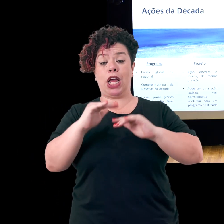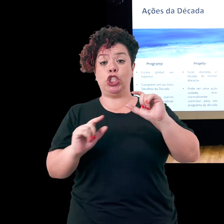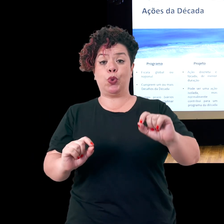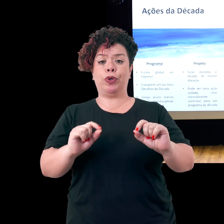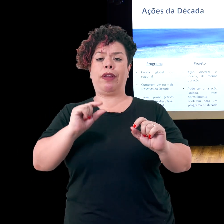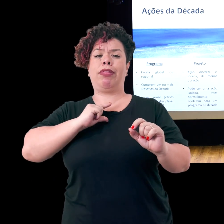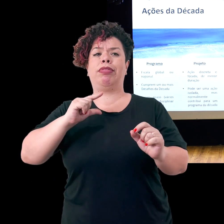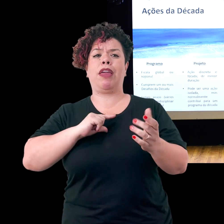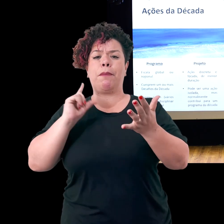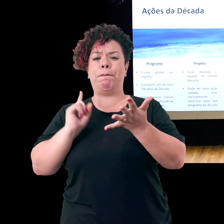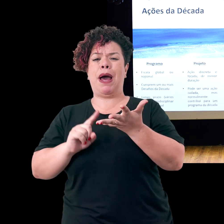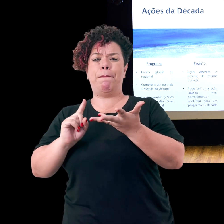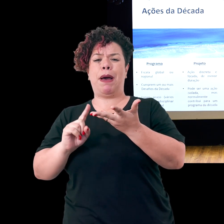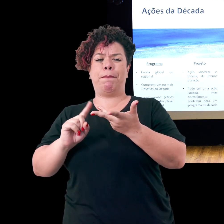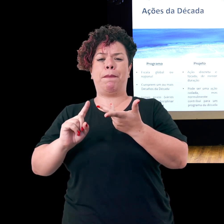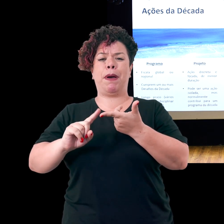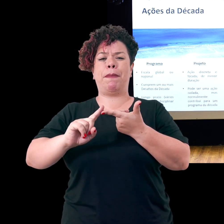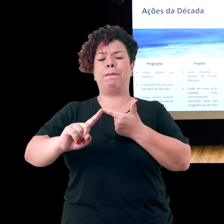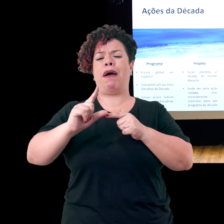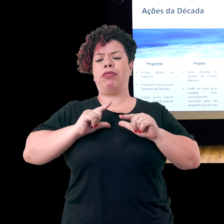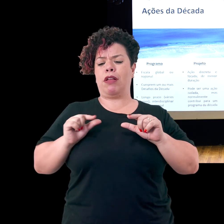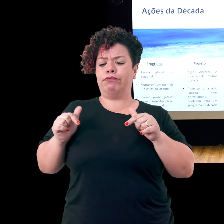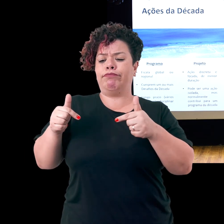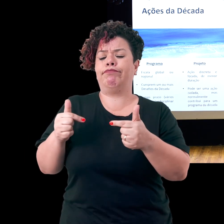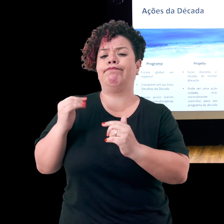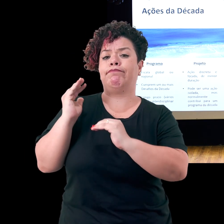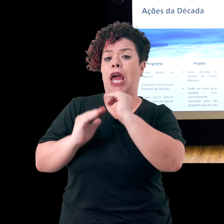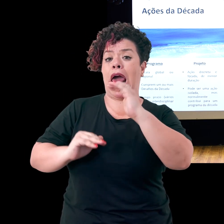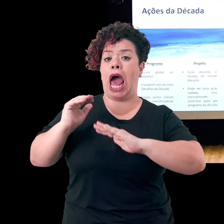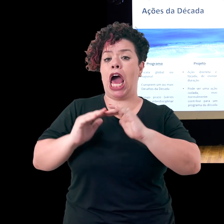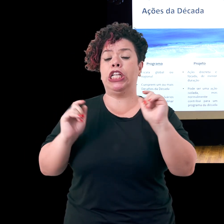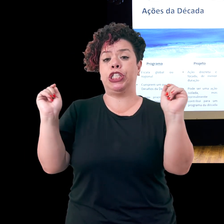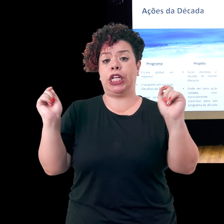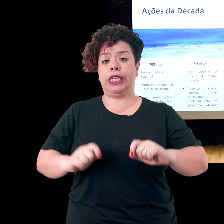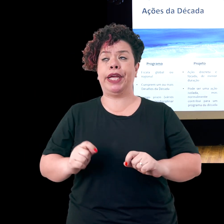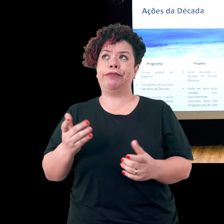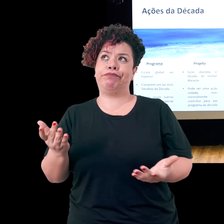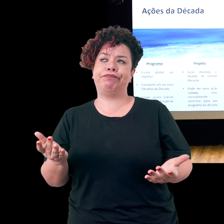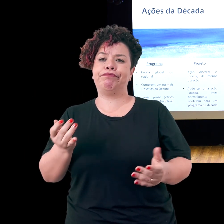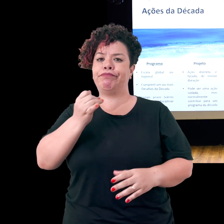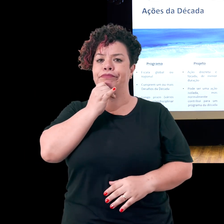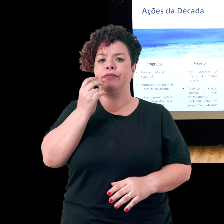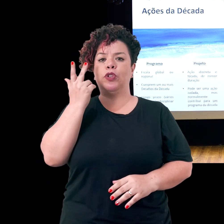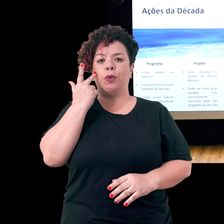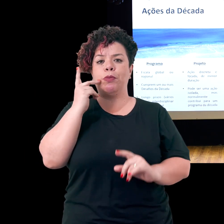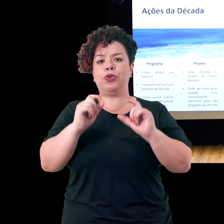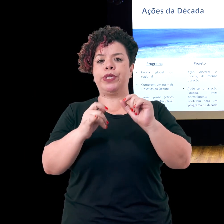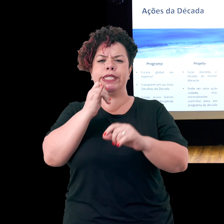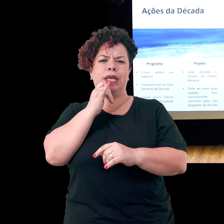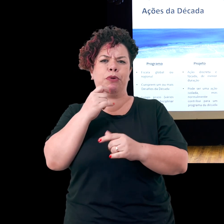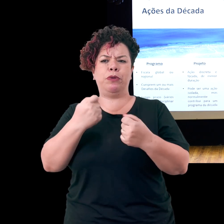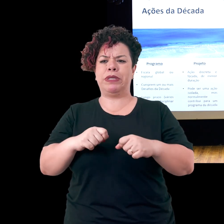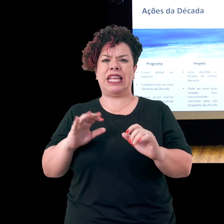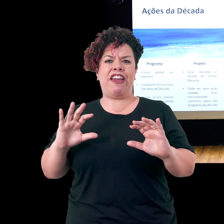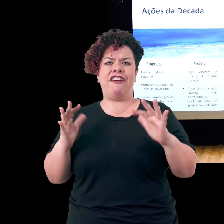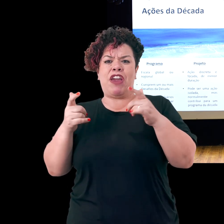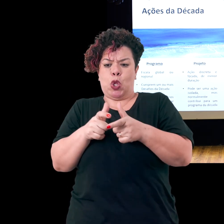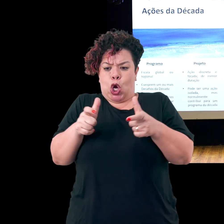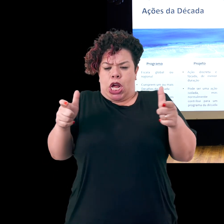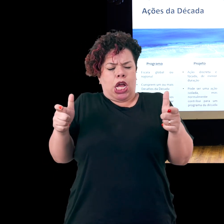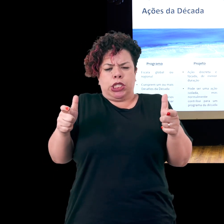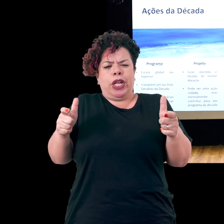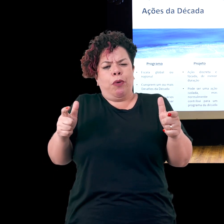está falando de uma série de iniciativas, normalmente de pequeno porte, mas podem